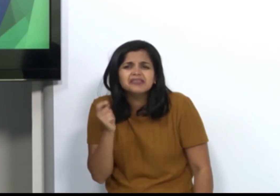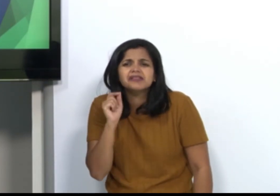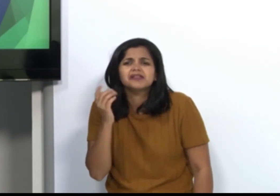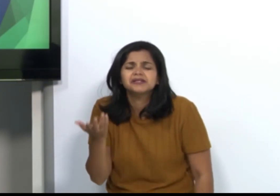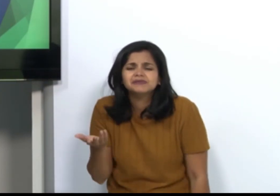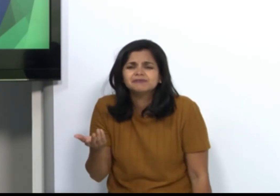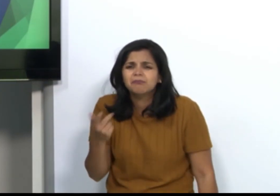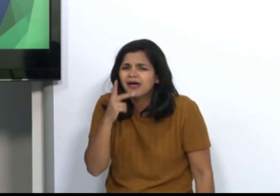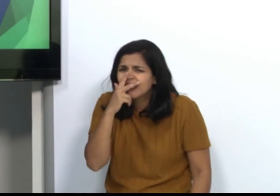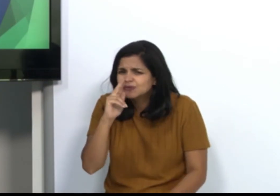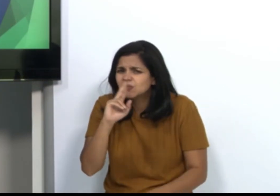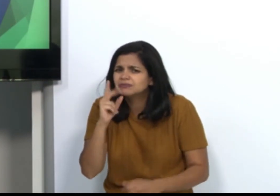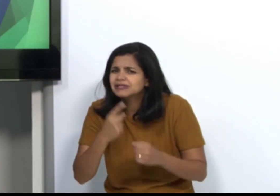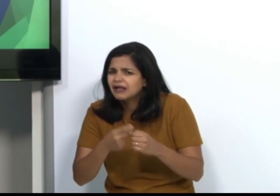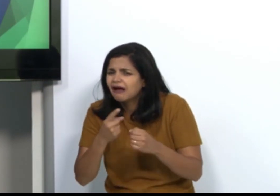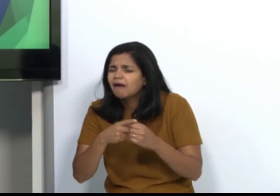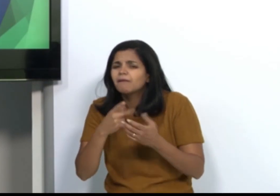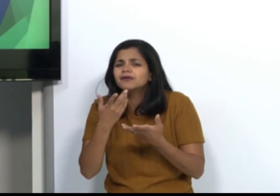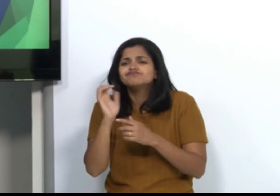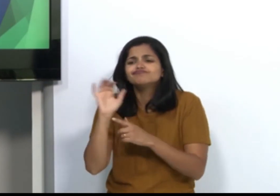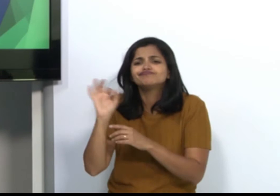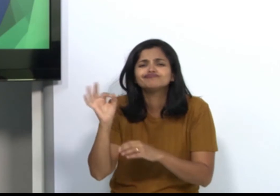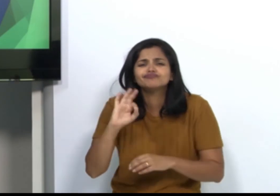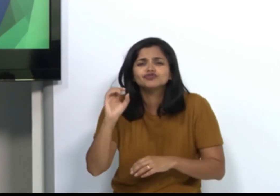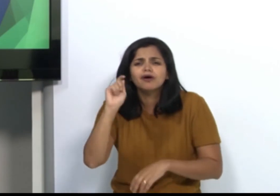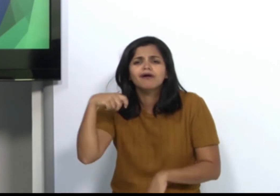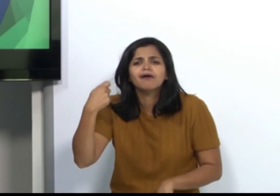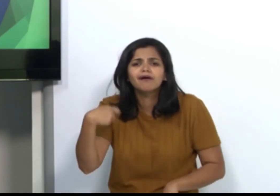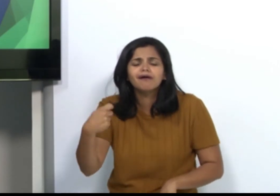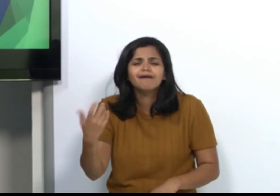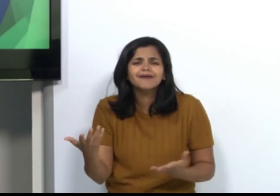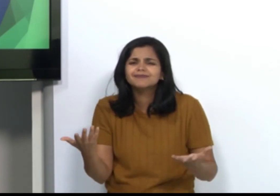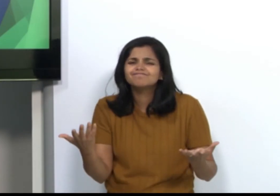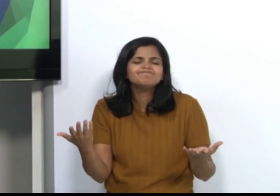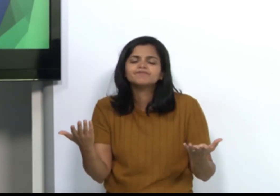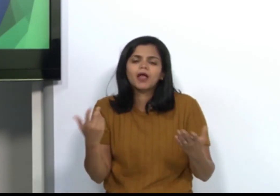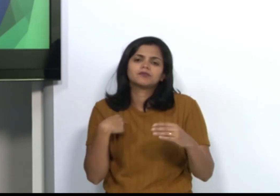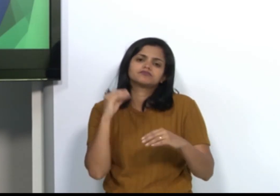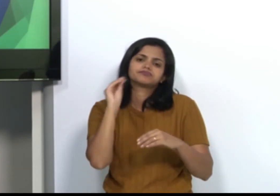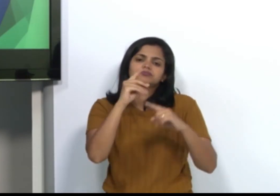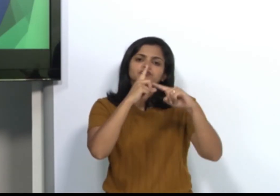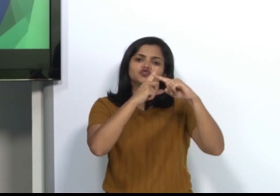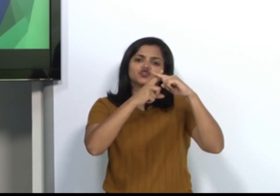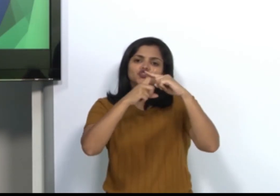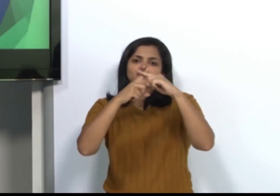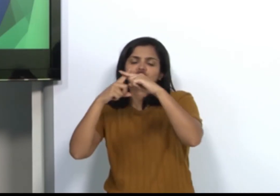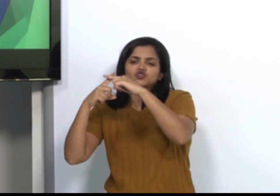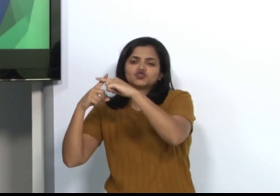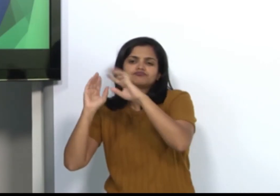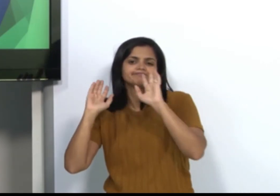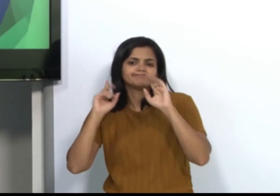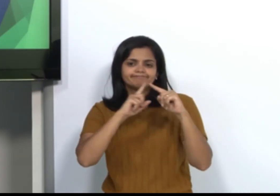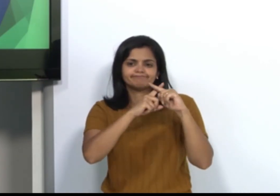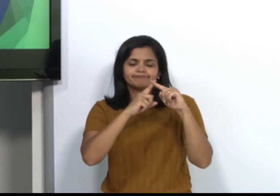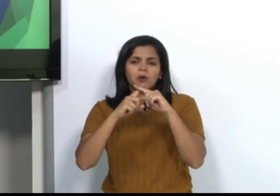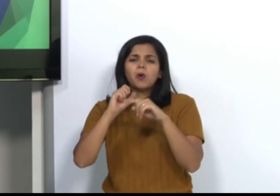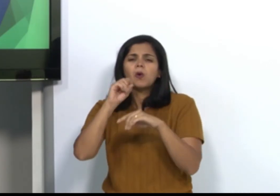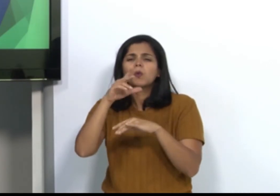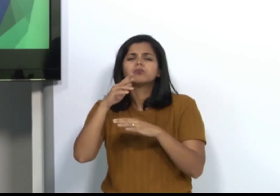eu acho que é tal cidade, eu acho que é tal nome. Então coloca-se o x, x, x. Se na